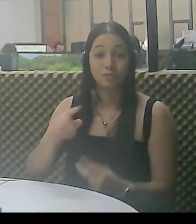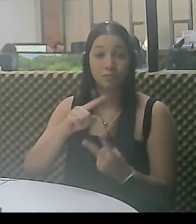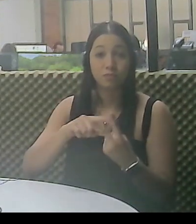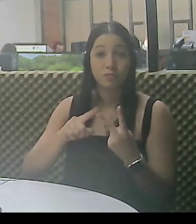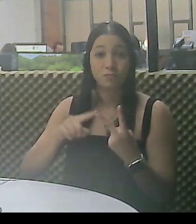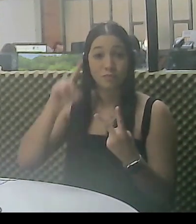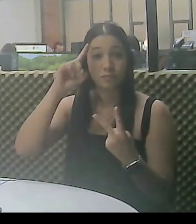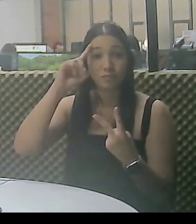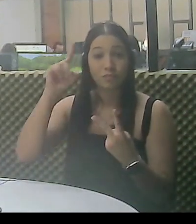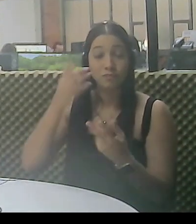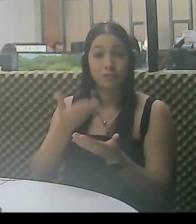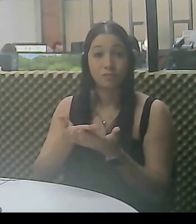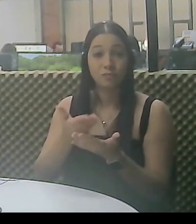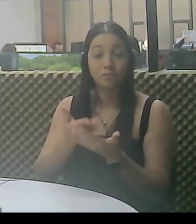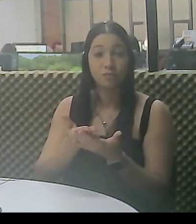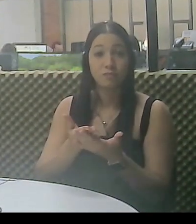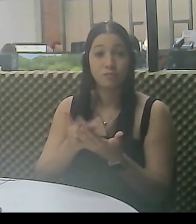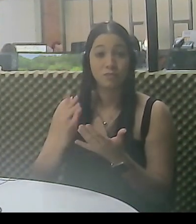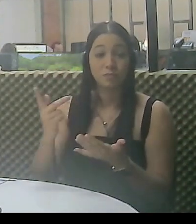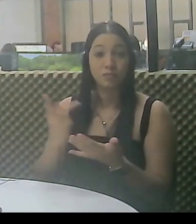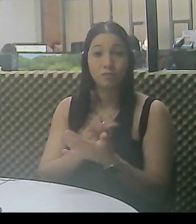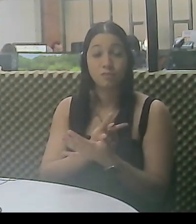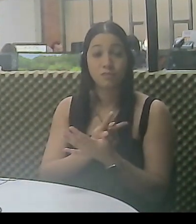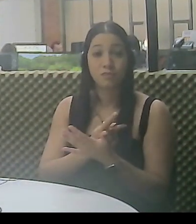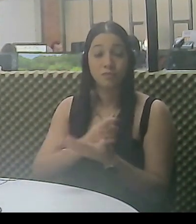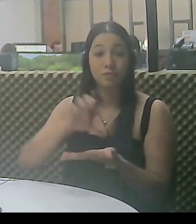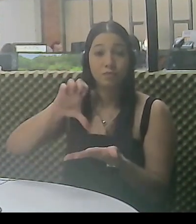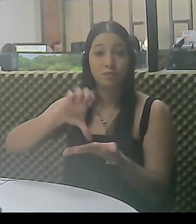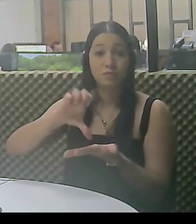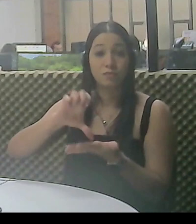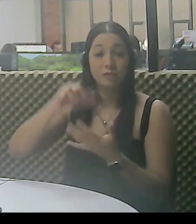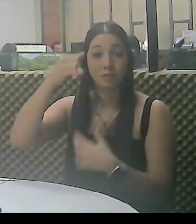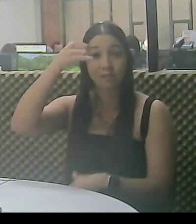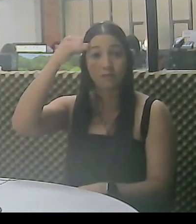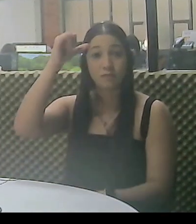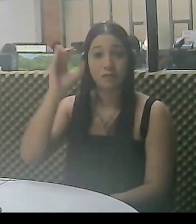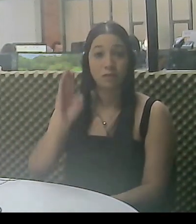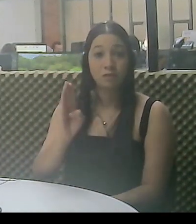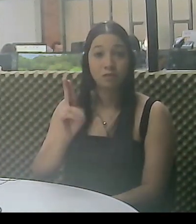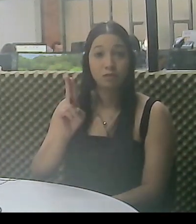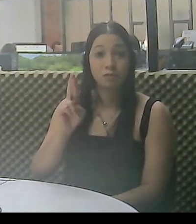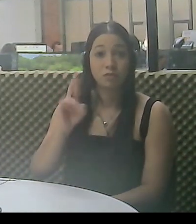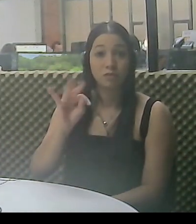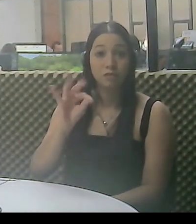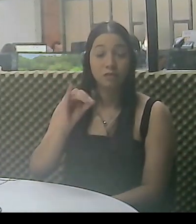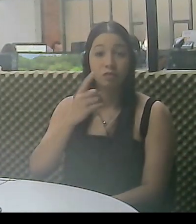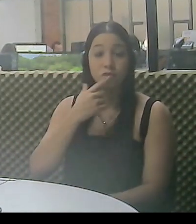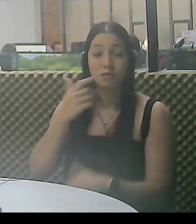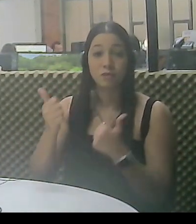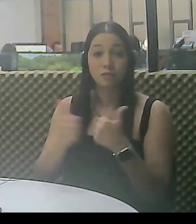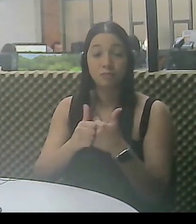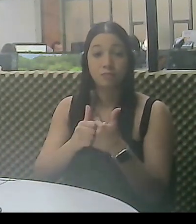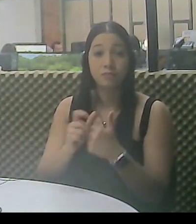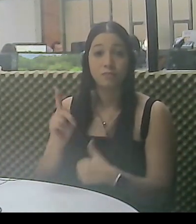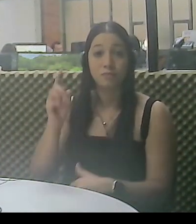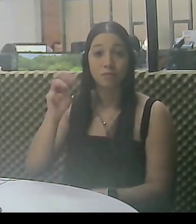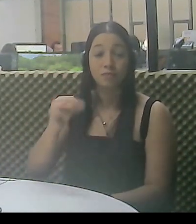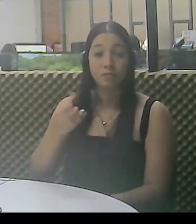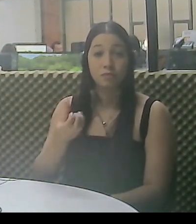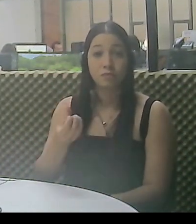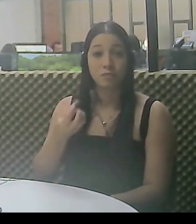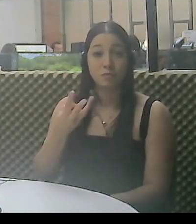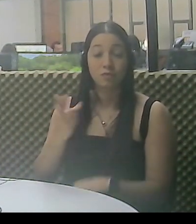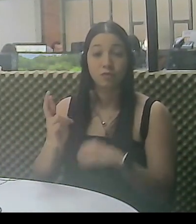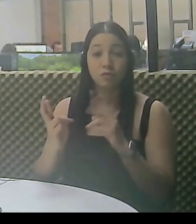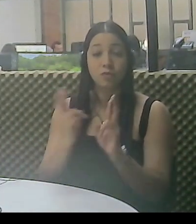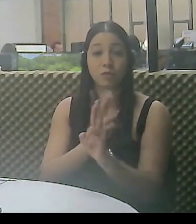dias. As aulas serão realizadas na sede da Fundação, na Fazenda Buriti, próximo ao quilômetro 63 da